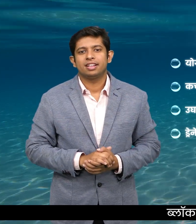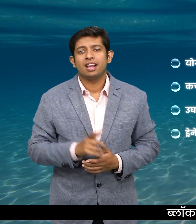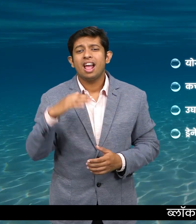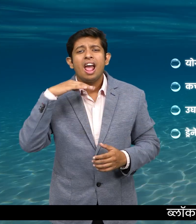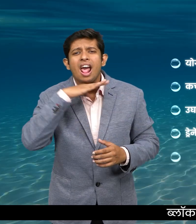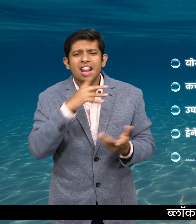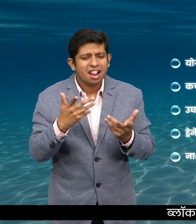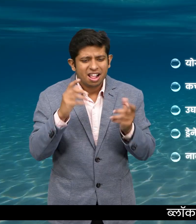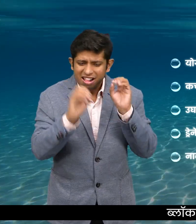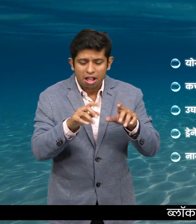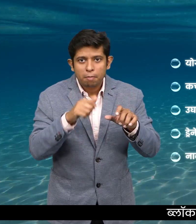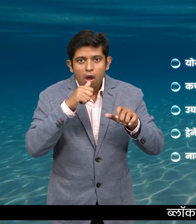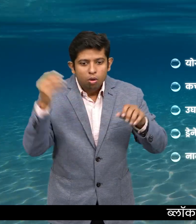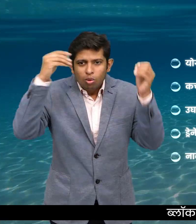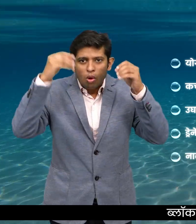ब्लॉक केलेले गटार,